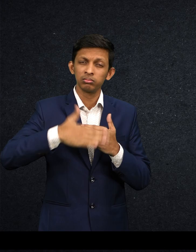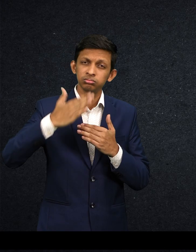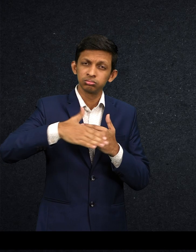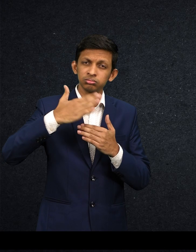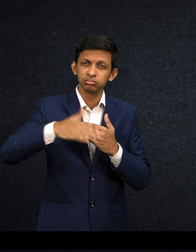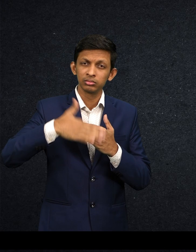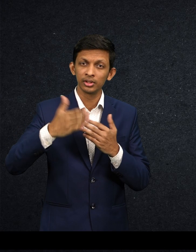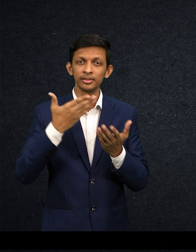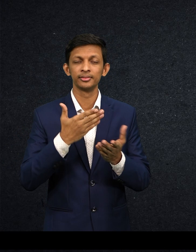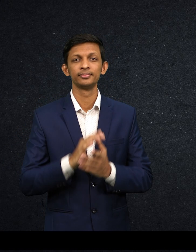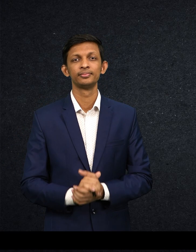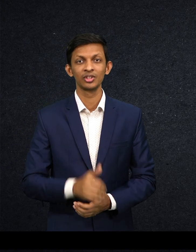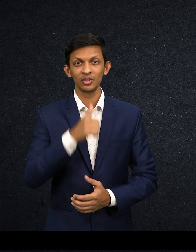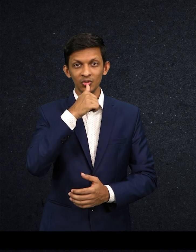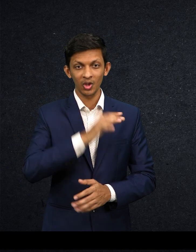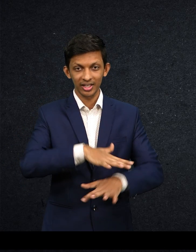புதுப்பிக்கத்தக்கது,